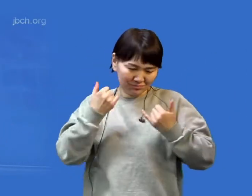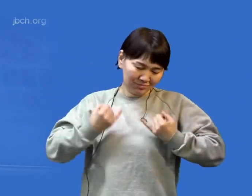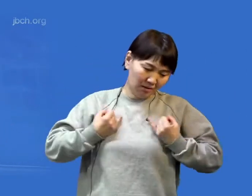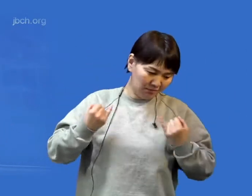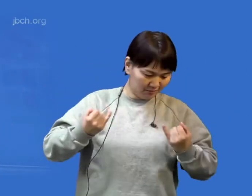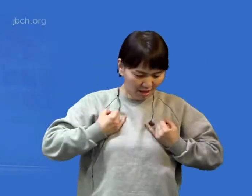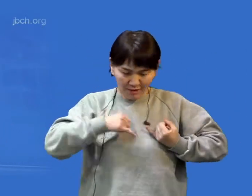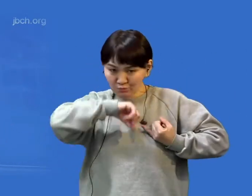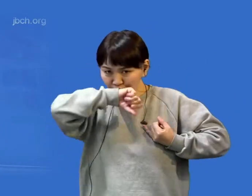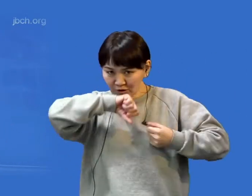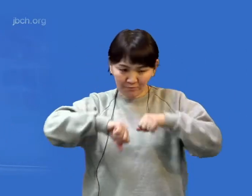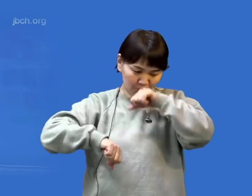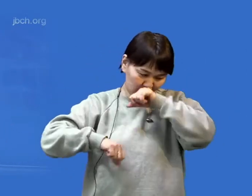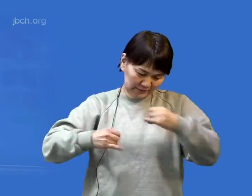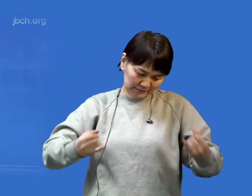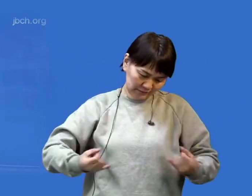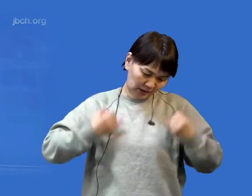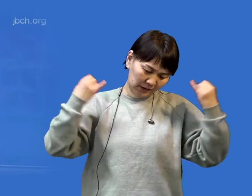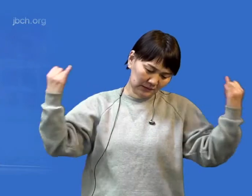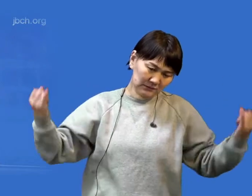байна.